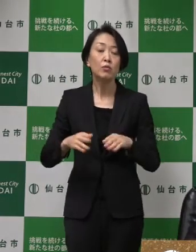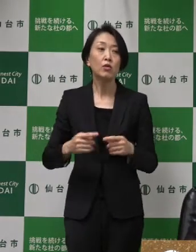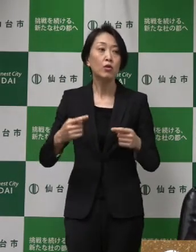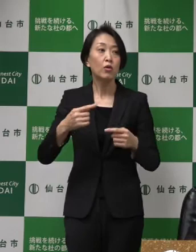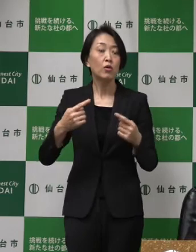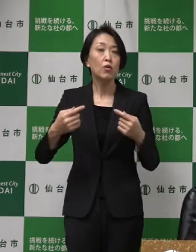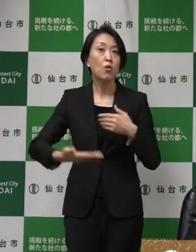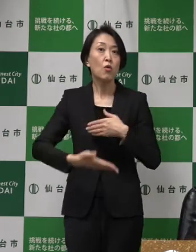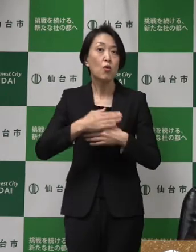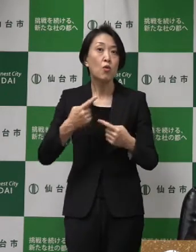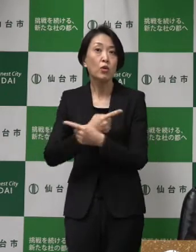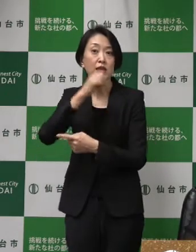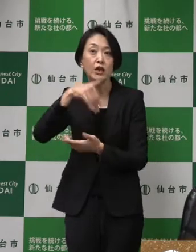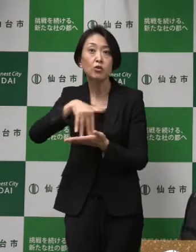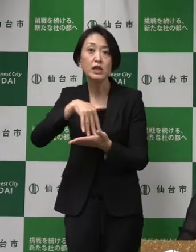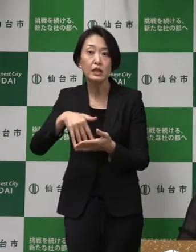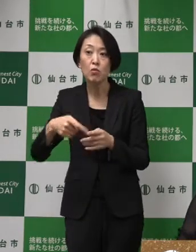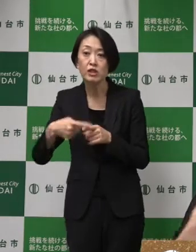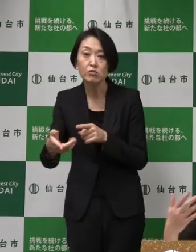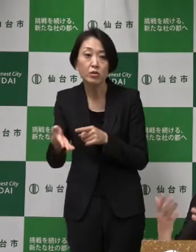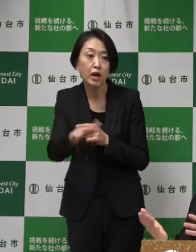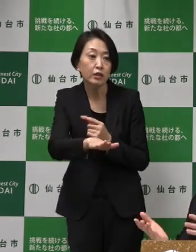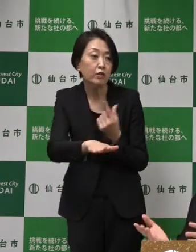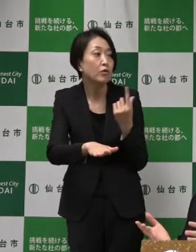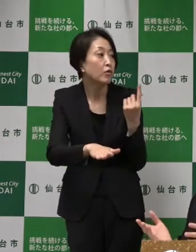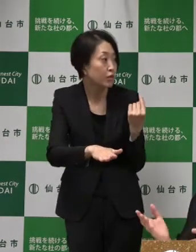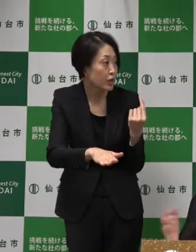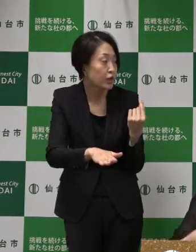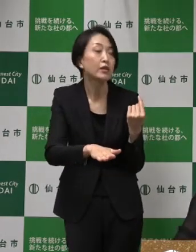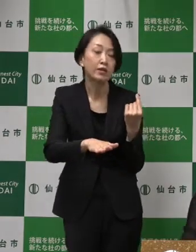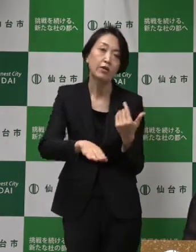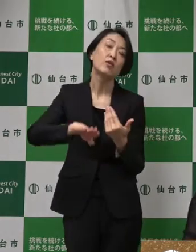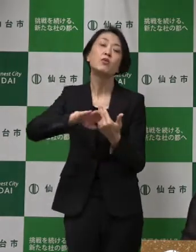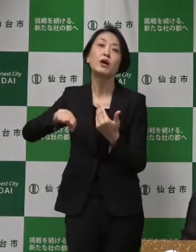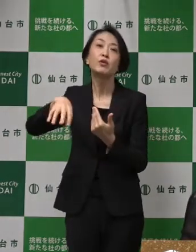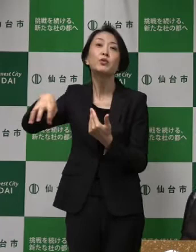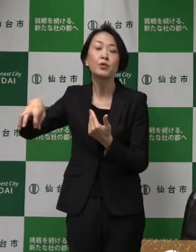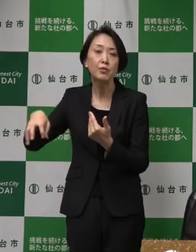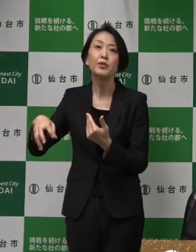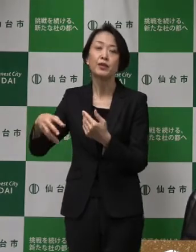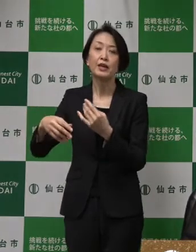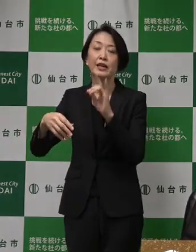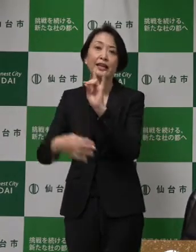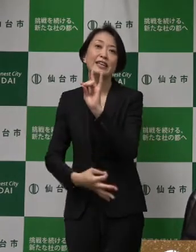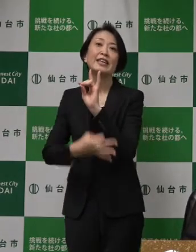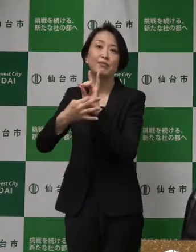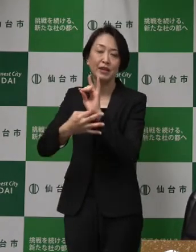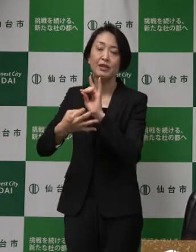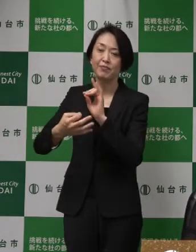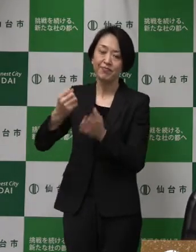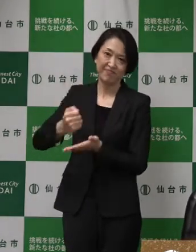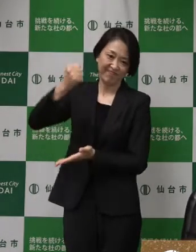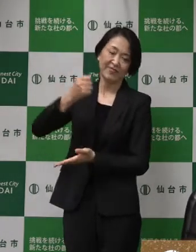んでしたですよね。その他のところについては使えるように基金に積み立てさせていただきました